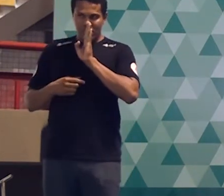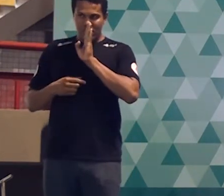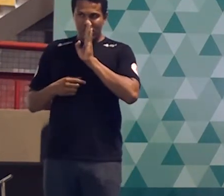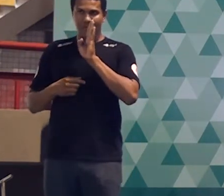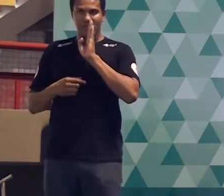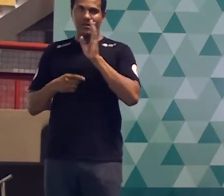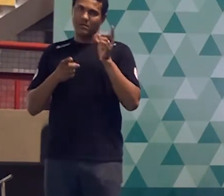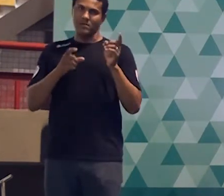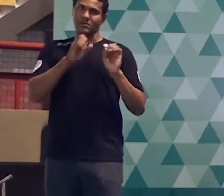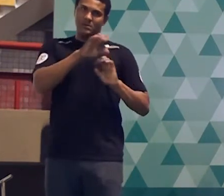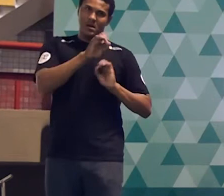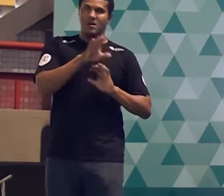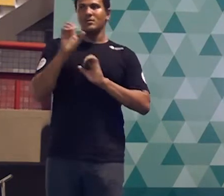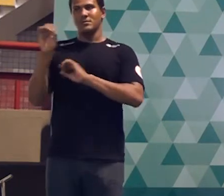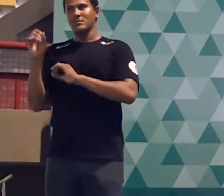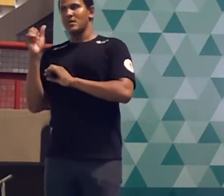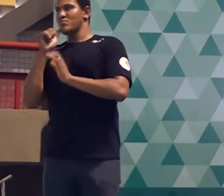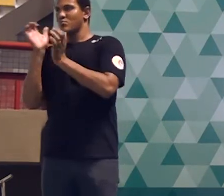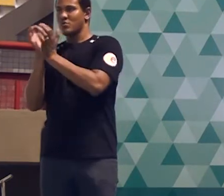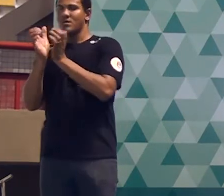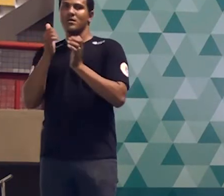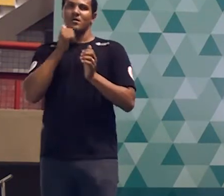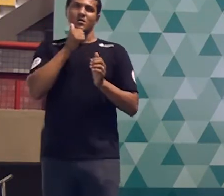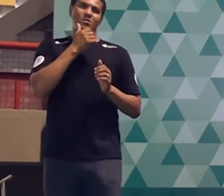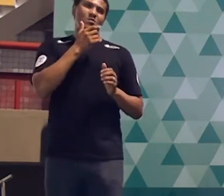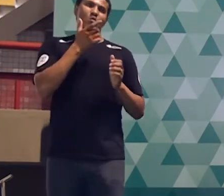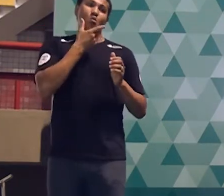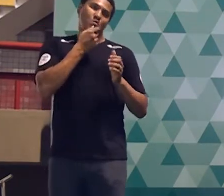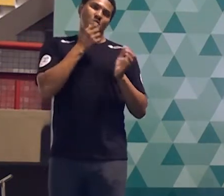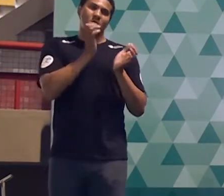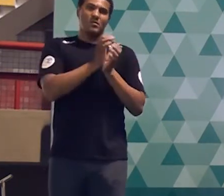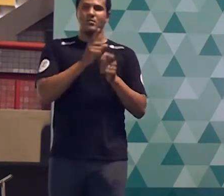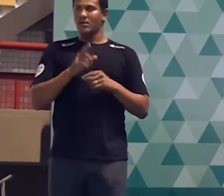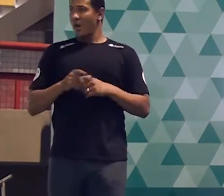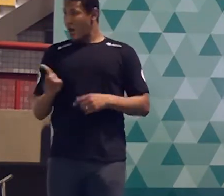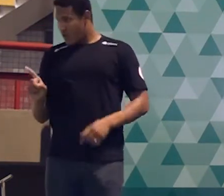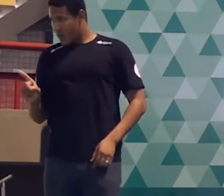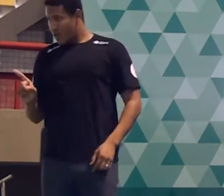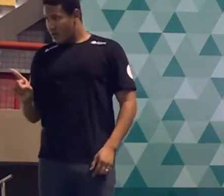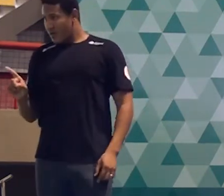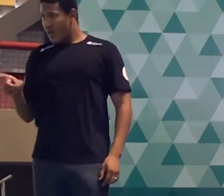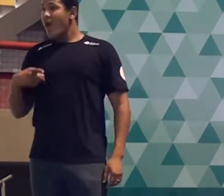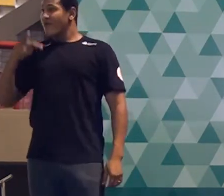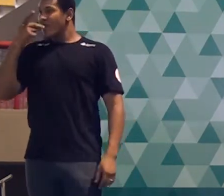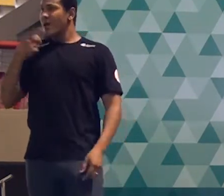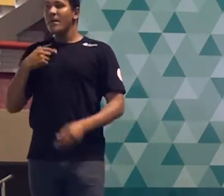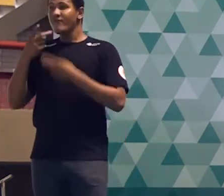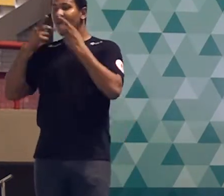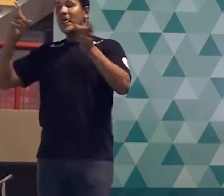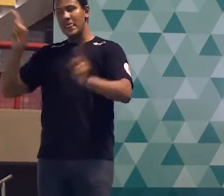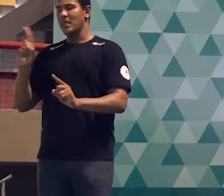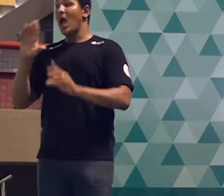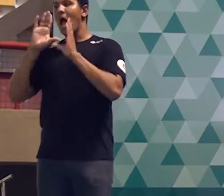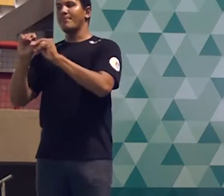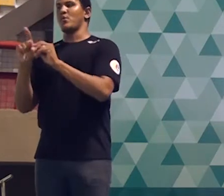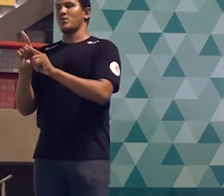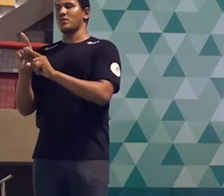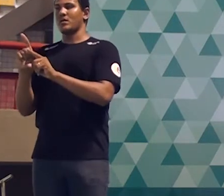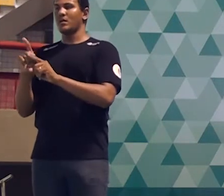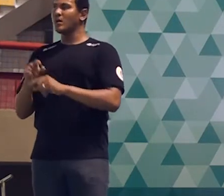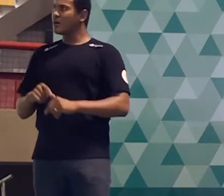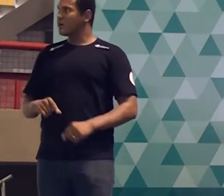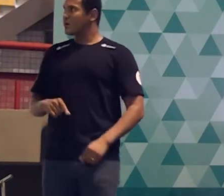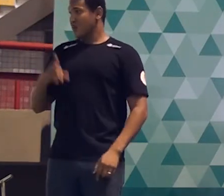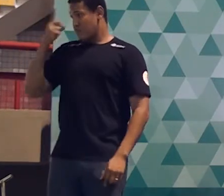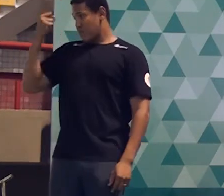ensinar por dois, né? Os direitos são iguais. Basta você dizer assim, olha, eu vou falar isso aqui, mas você não diga nada, e cale a boca. Ele diz logo